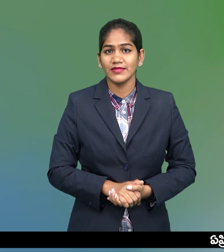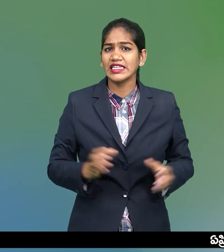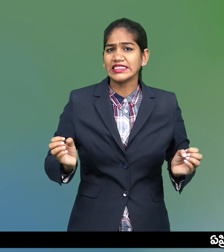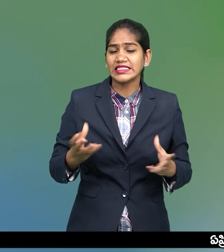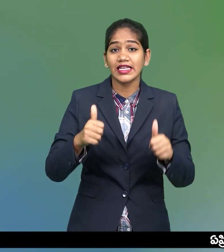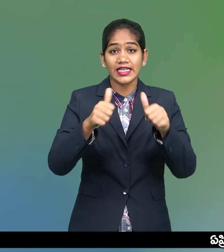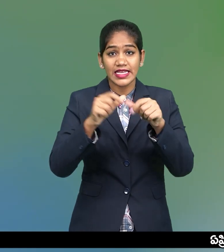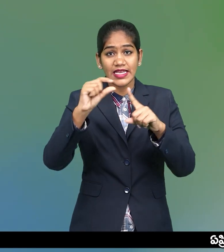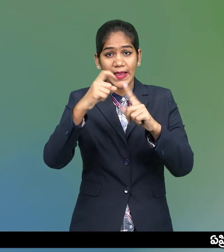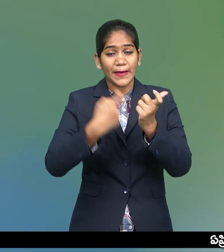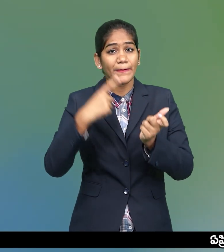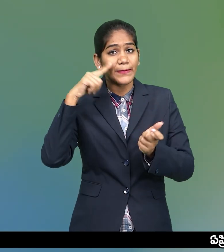ఏప్రిల్లో ప్రారంభం